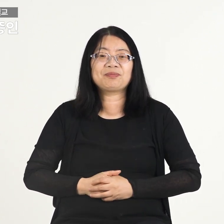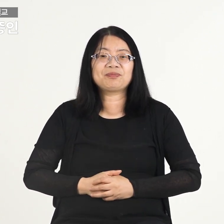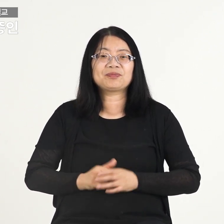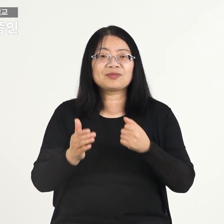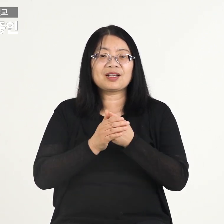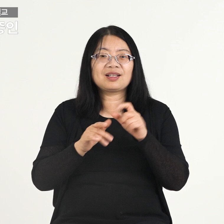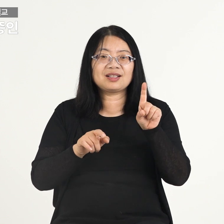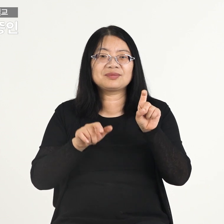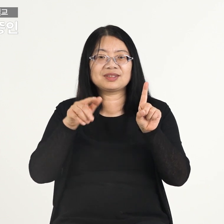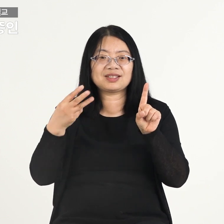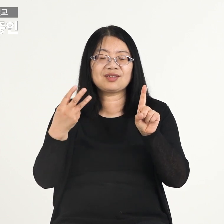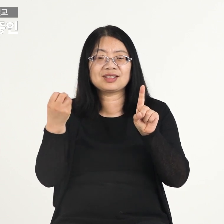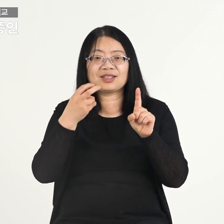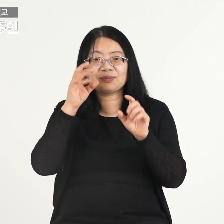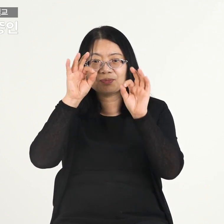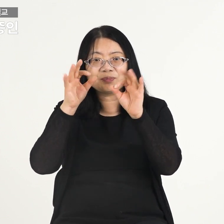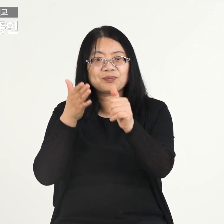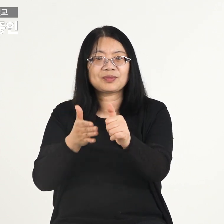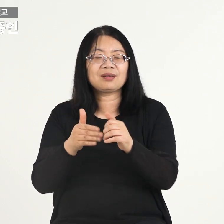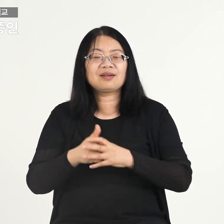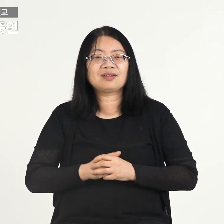11절을 다시 보세요. 이렇게 돼 있어요.